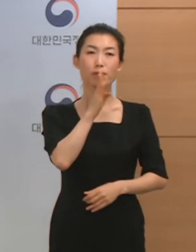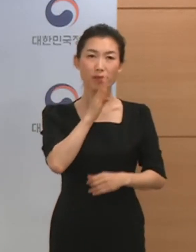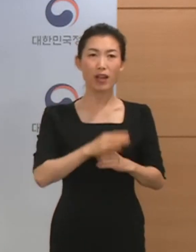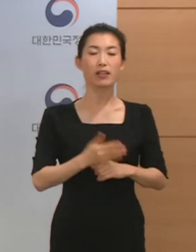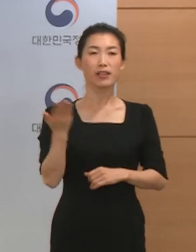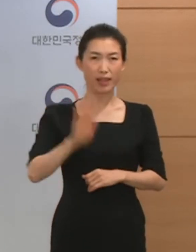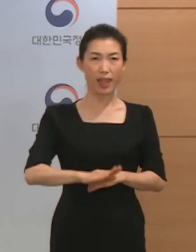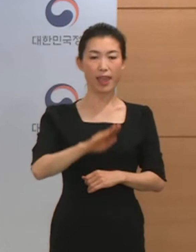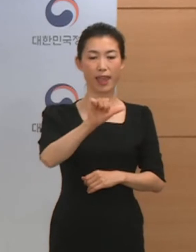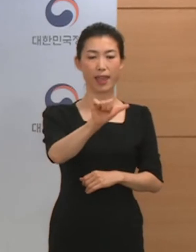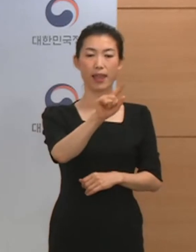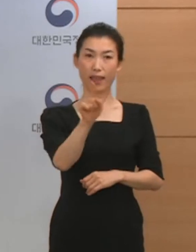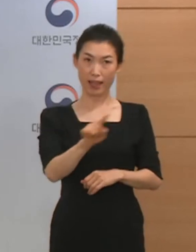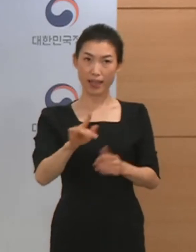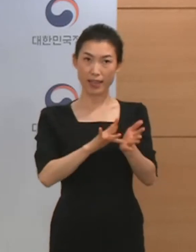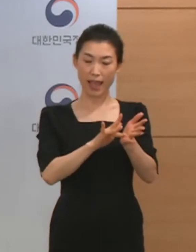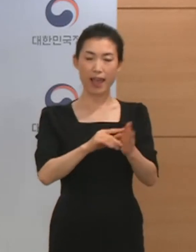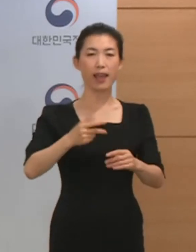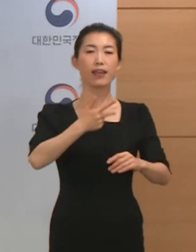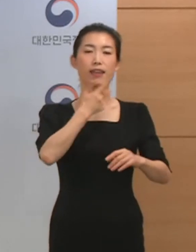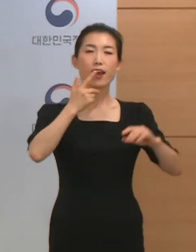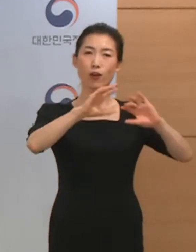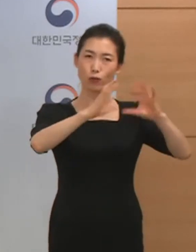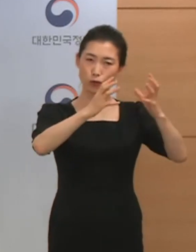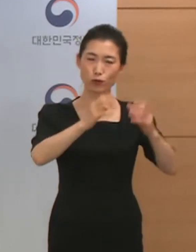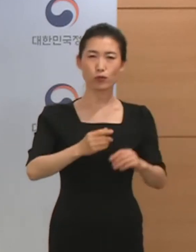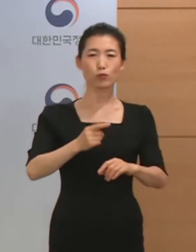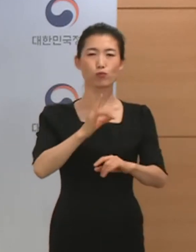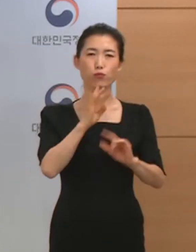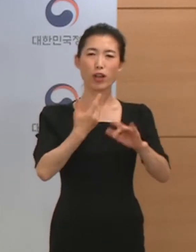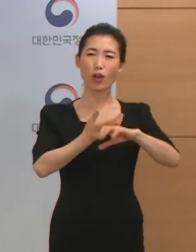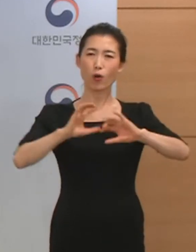아스트라제네카 백신은 영국, 유럽 등 전 세계